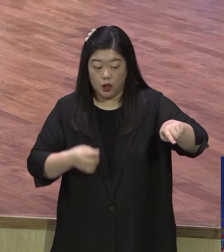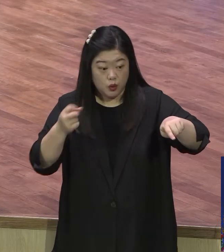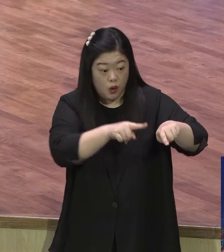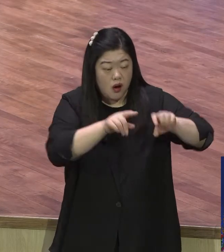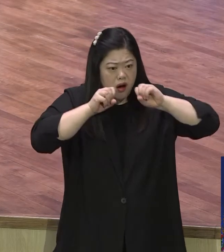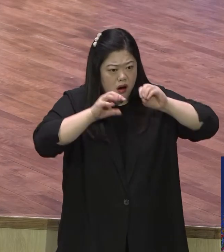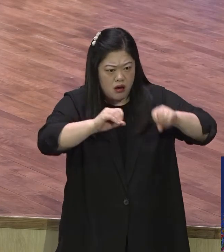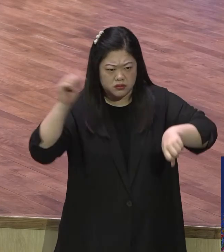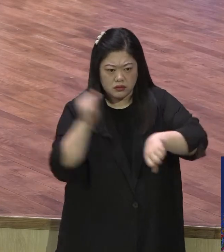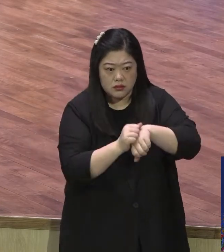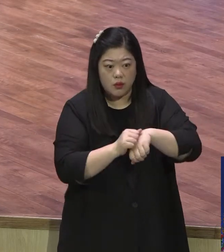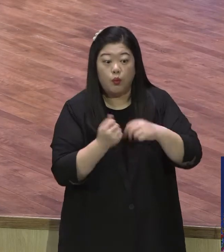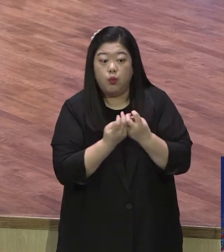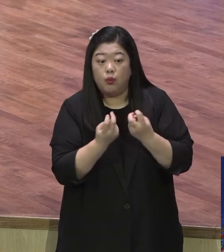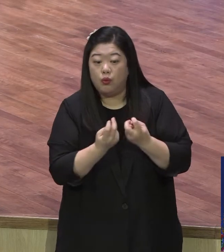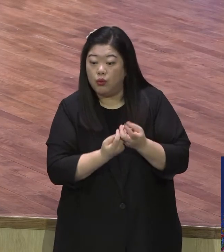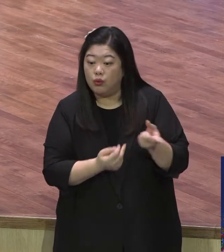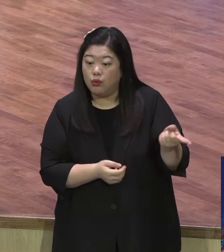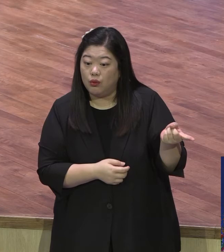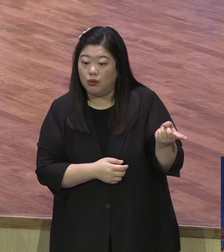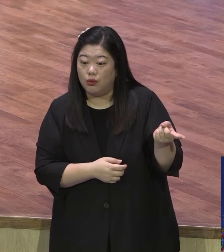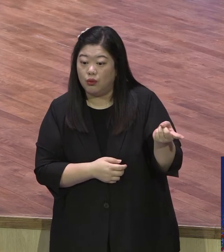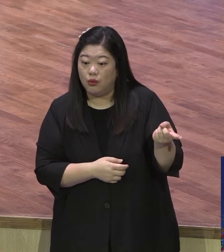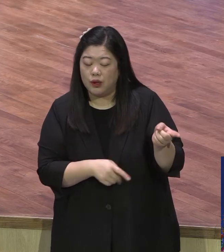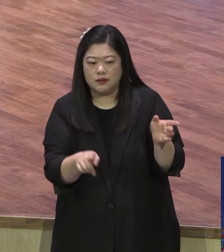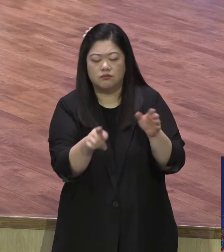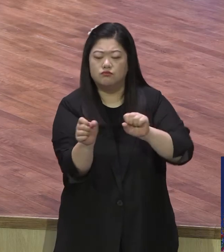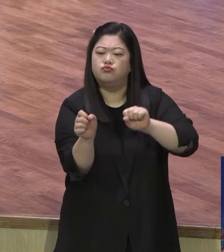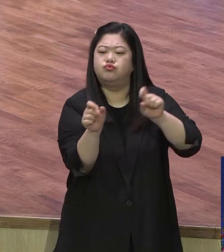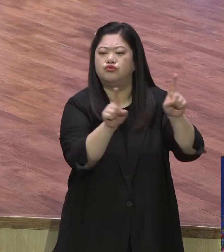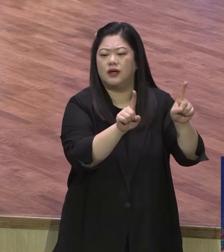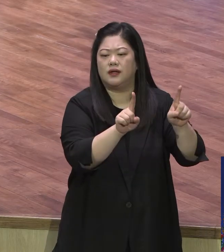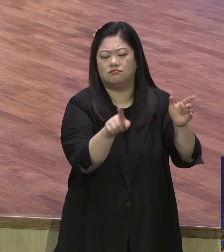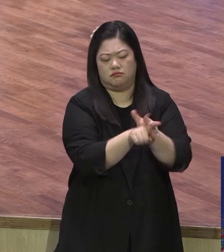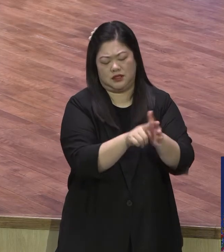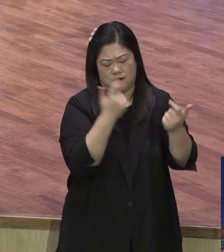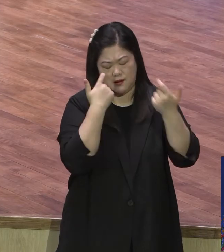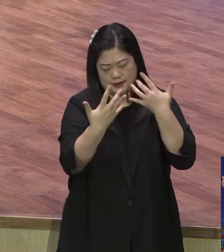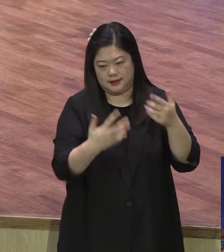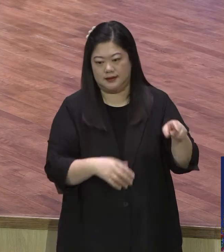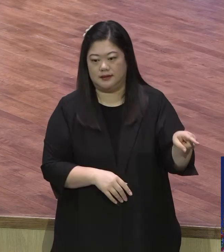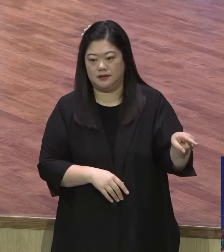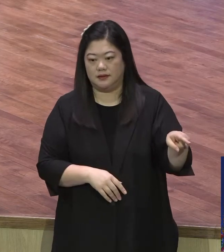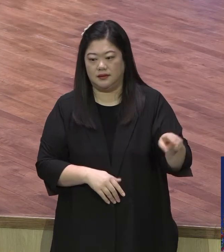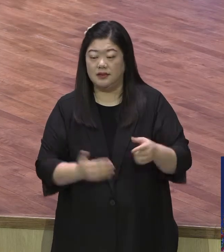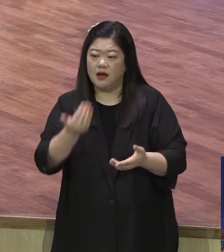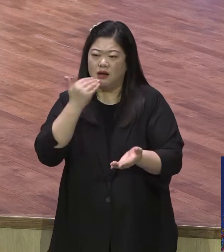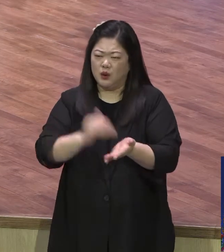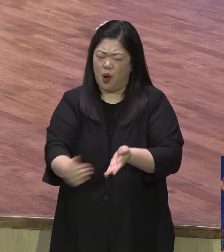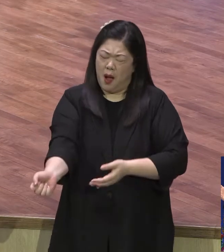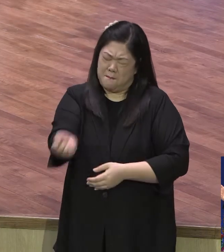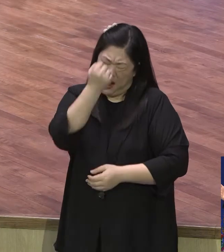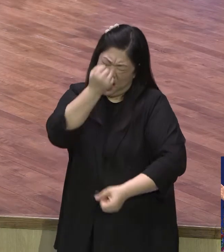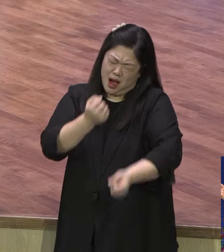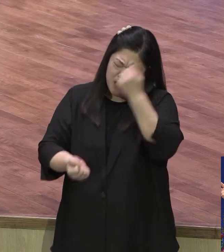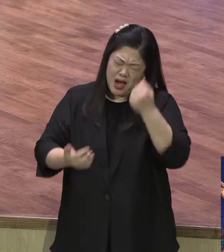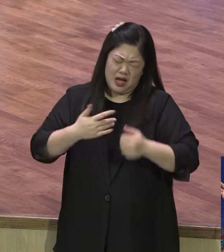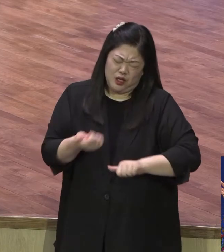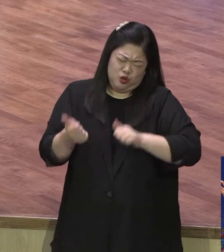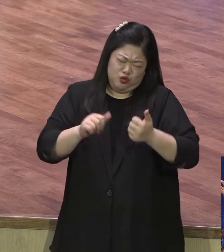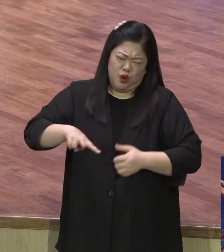용기가 어디에서 났느냐 부활신앙입니다 돌에 맞아 죽어가면서도 아버지요